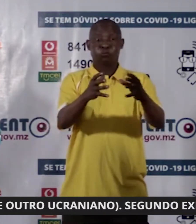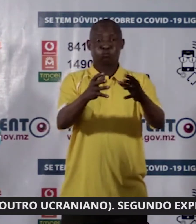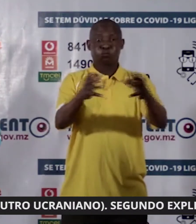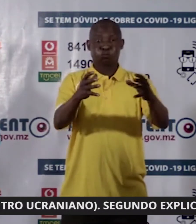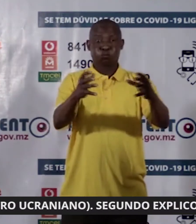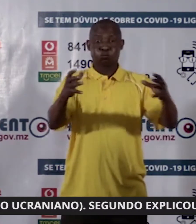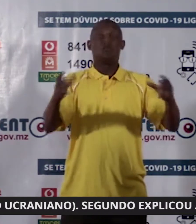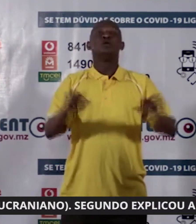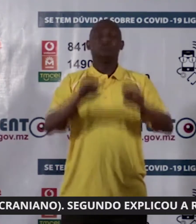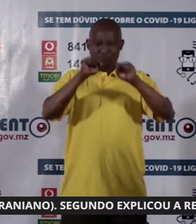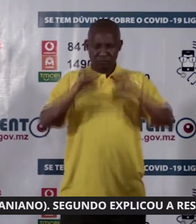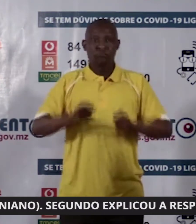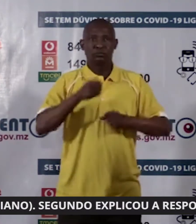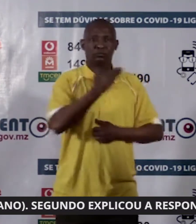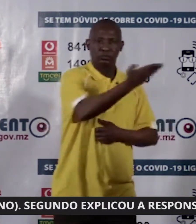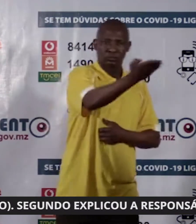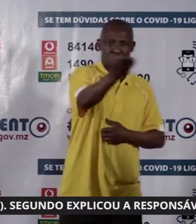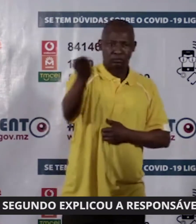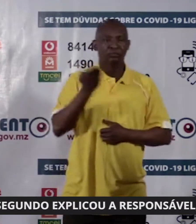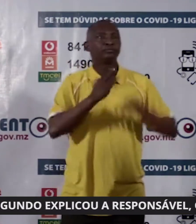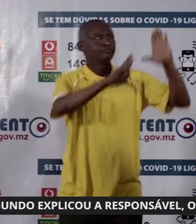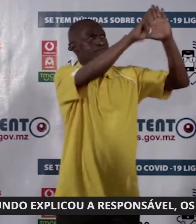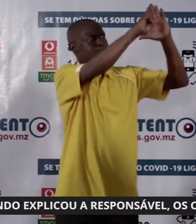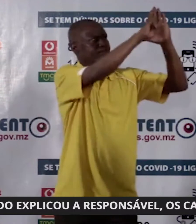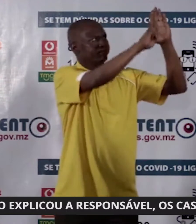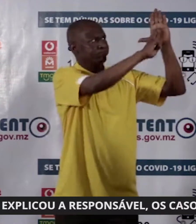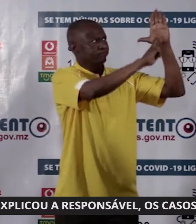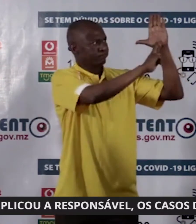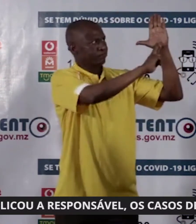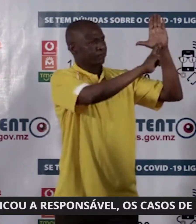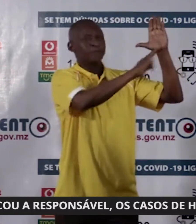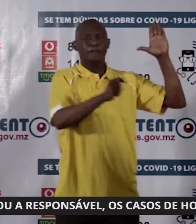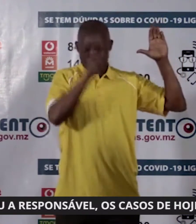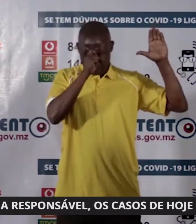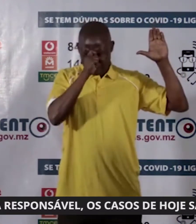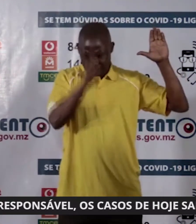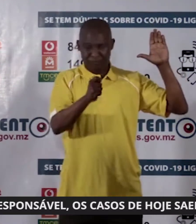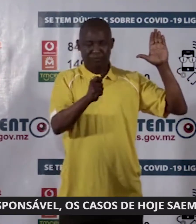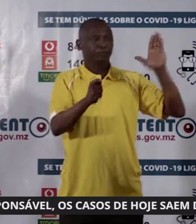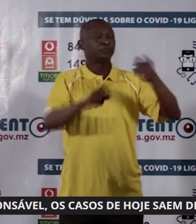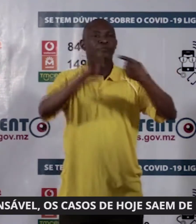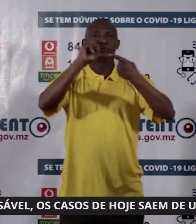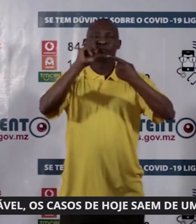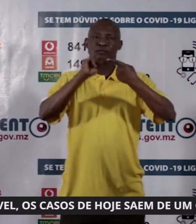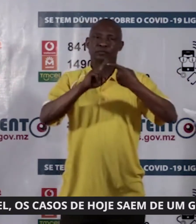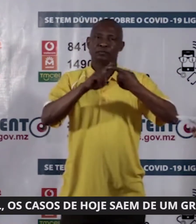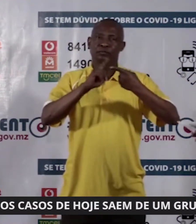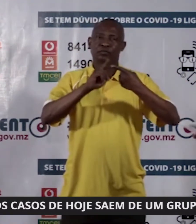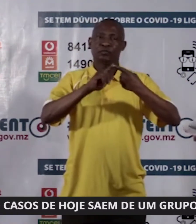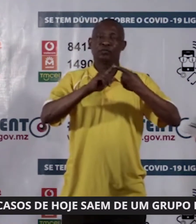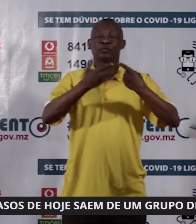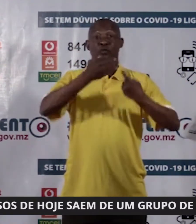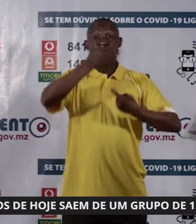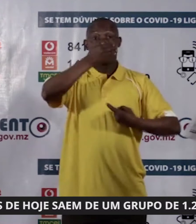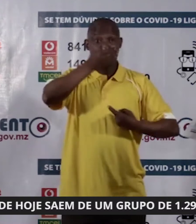de nós um rigor no seguimento das medidas de prevenção, nomeadamente o uso correto e responsável